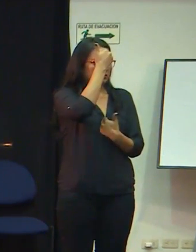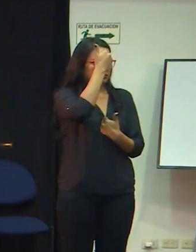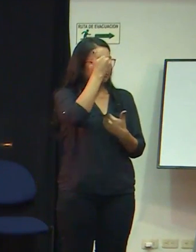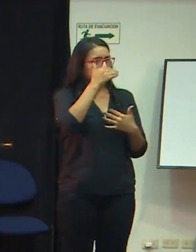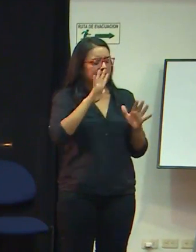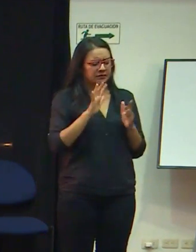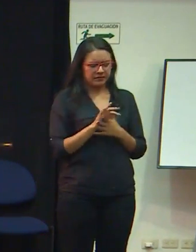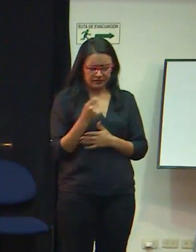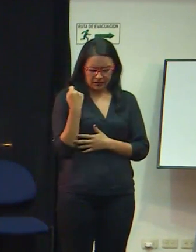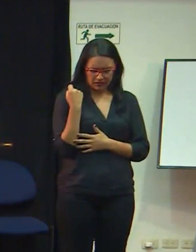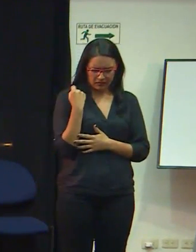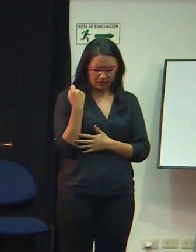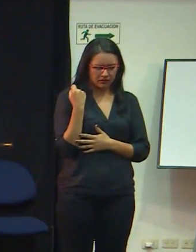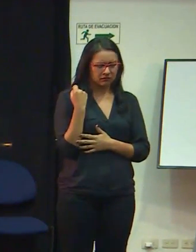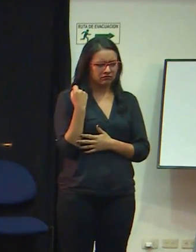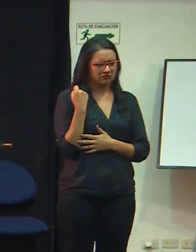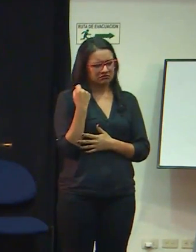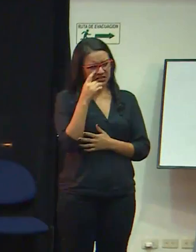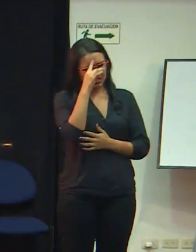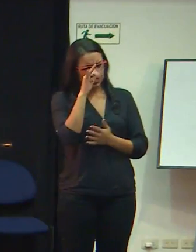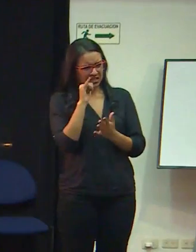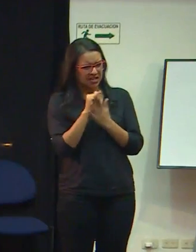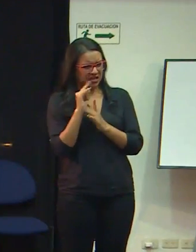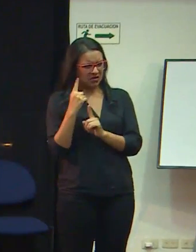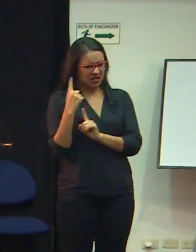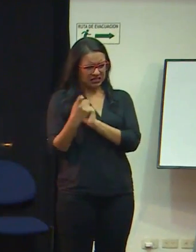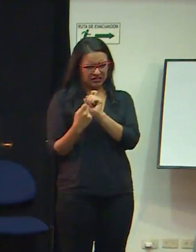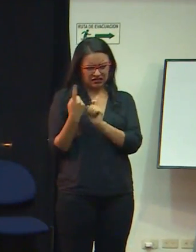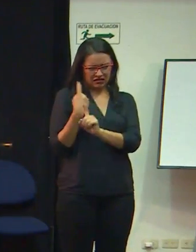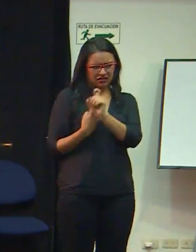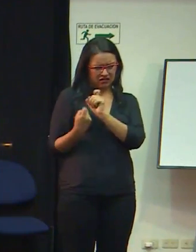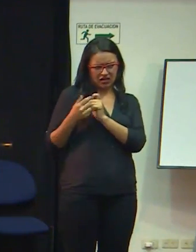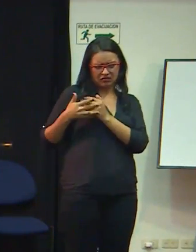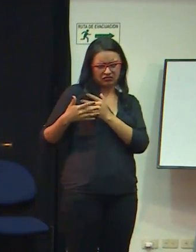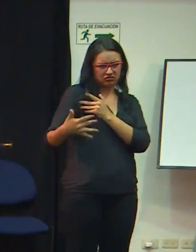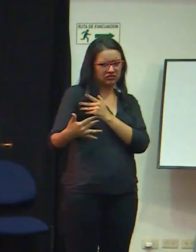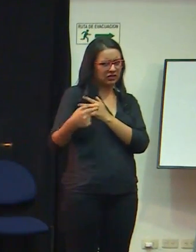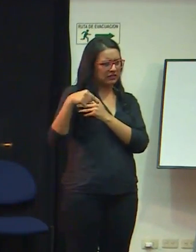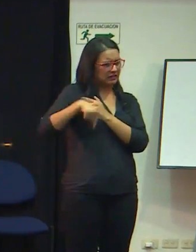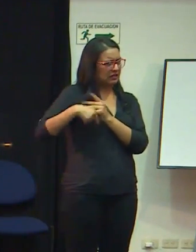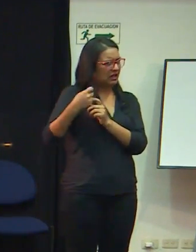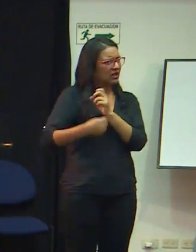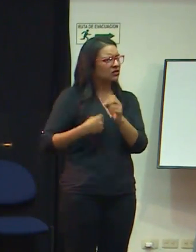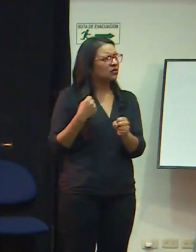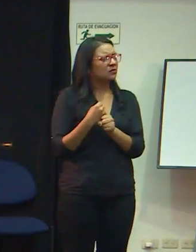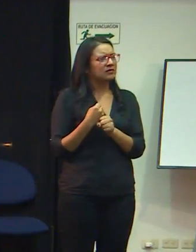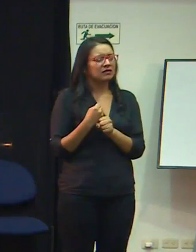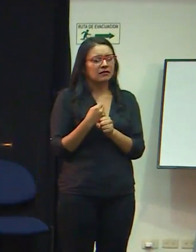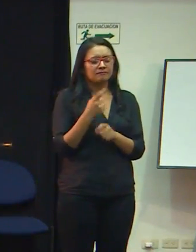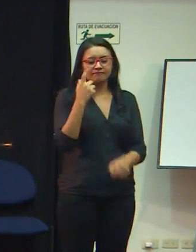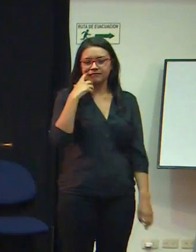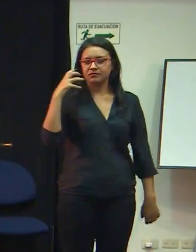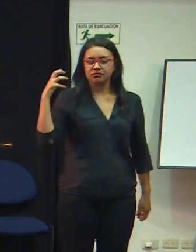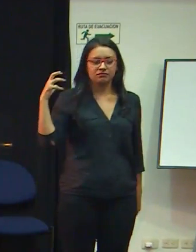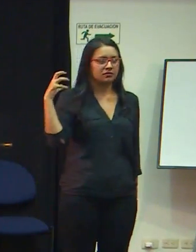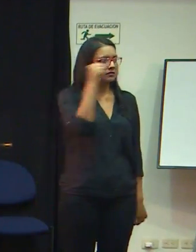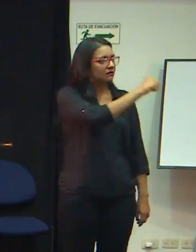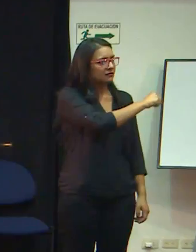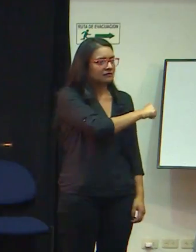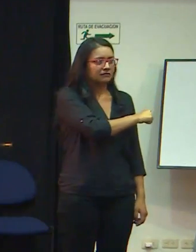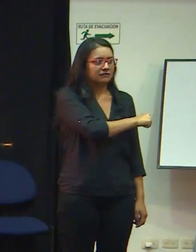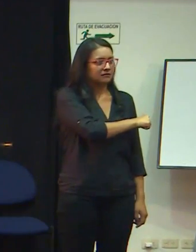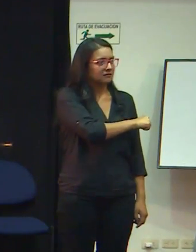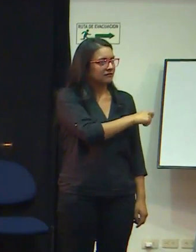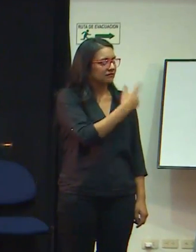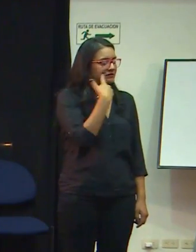Pero últimamente creo que este último año ha sido muy notorio, y aparte